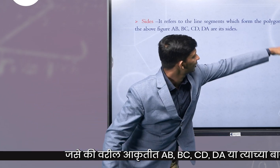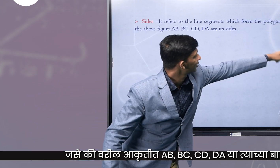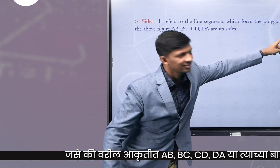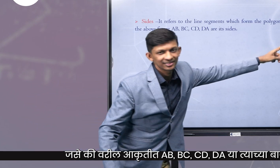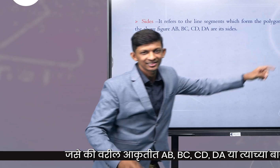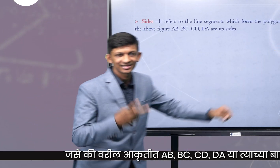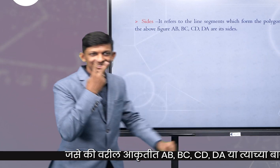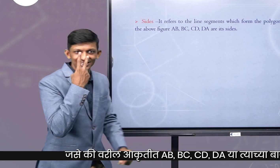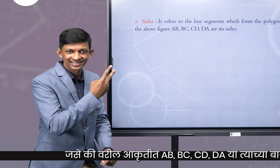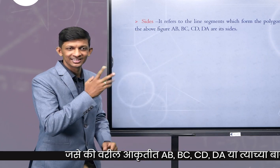बाजू आहेत.